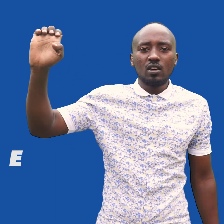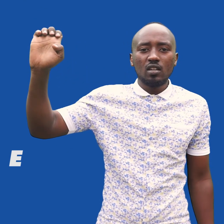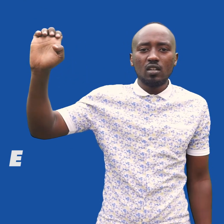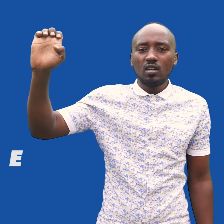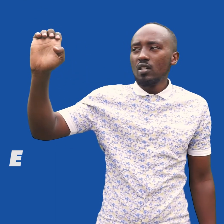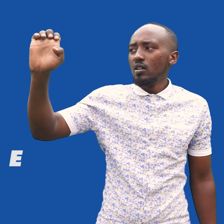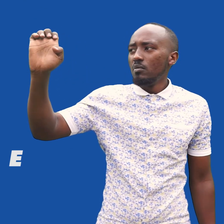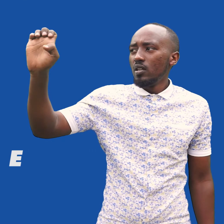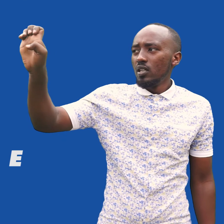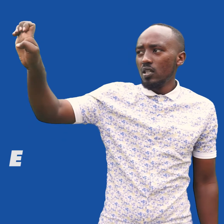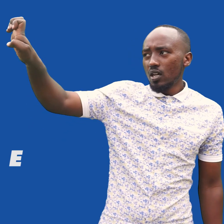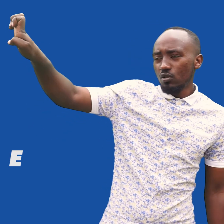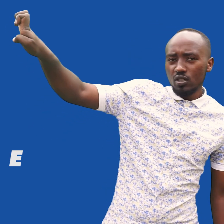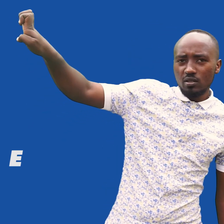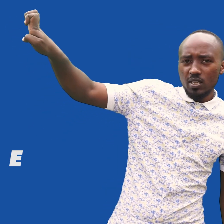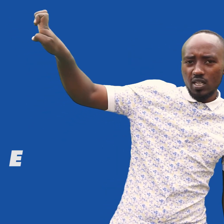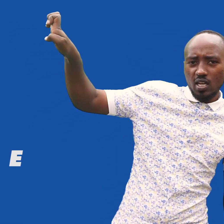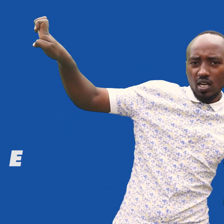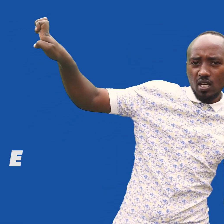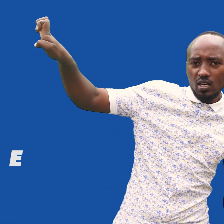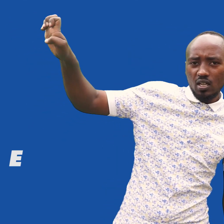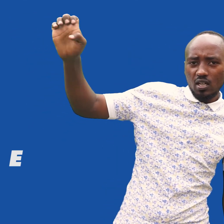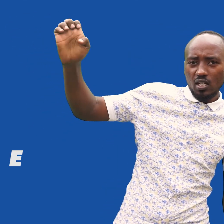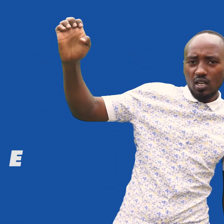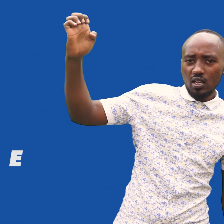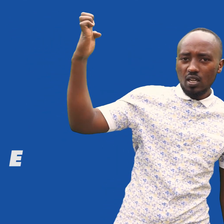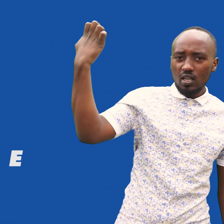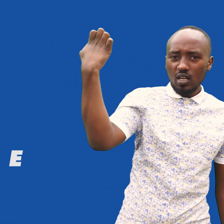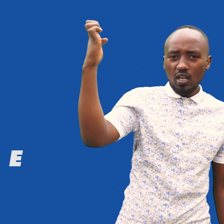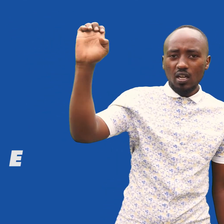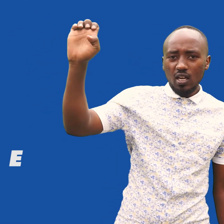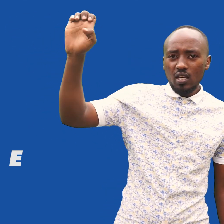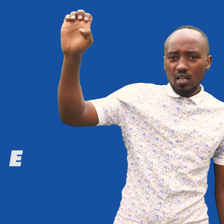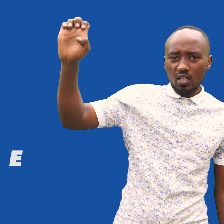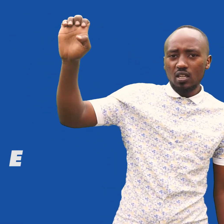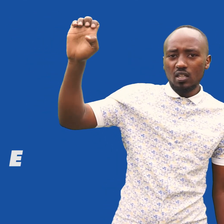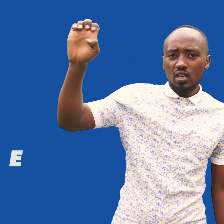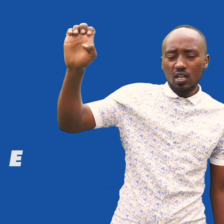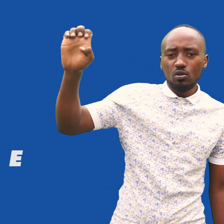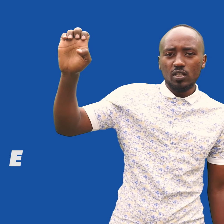daku nino kizimezi, e, e, e, e, e, ni e gulicha.